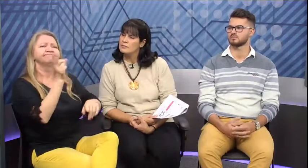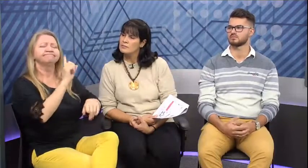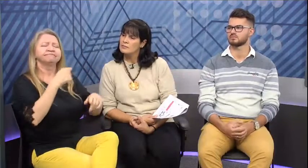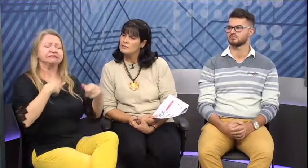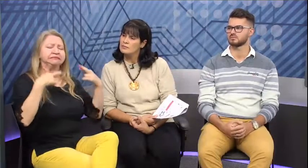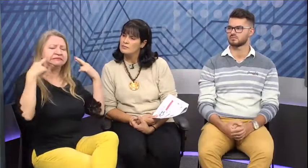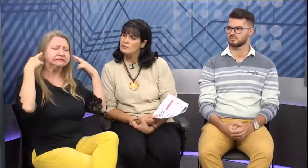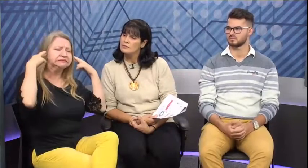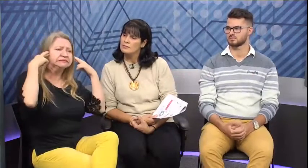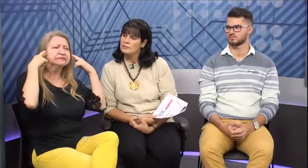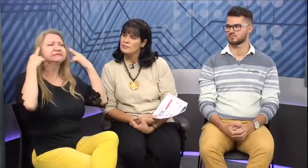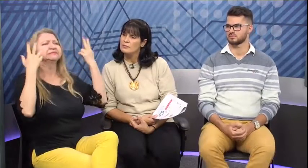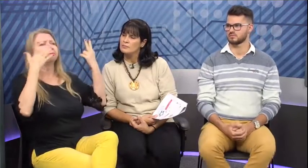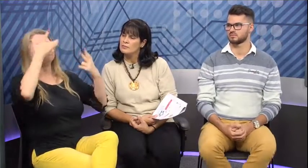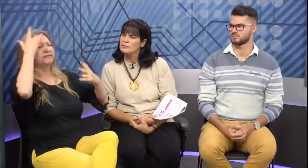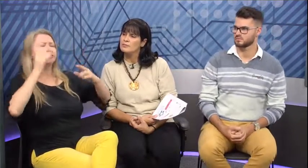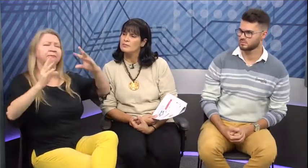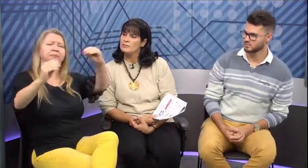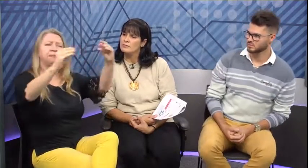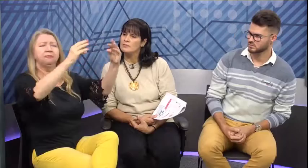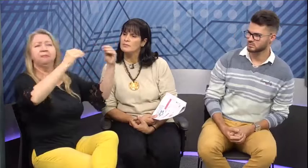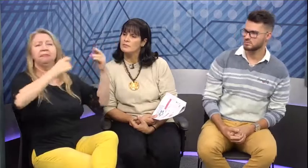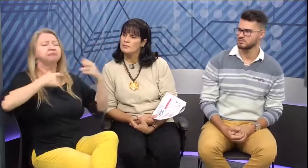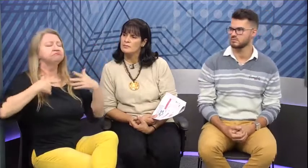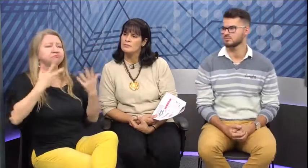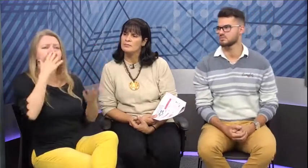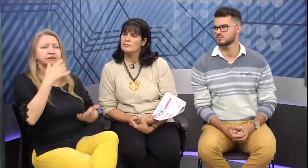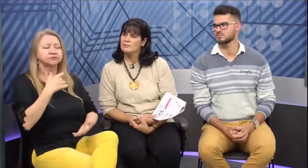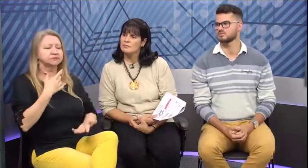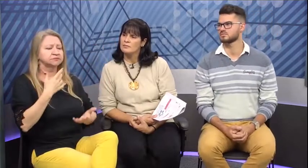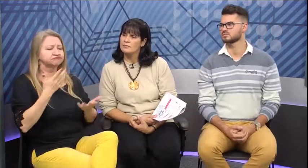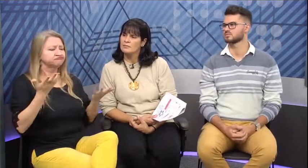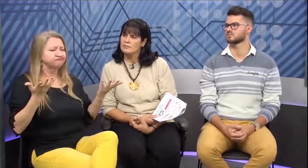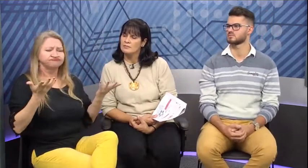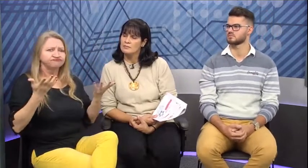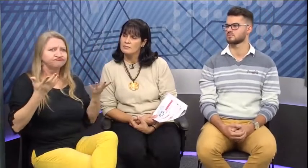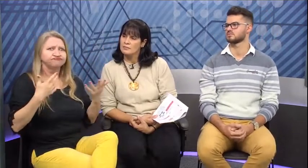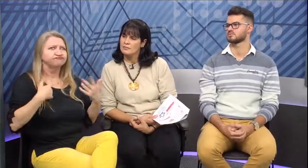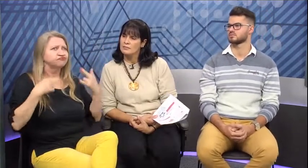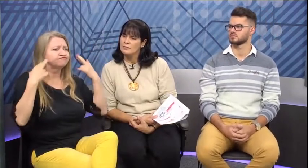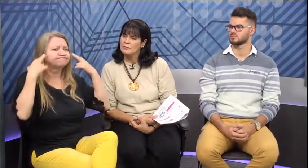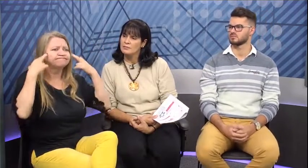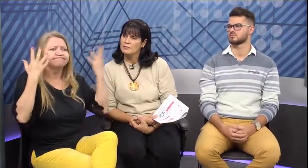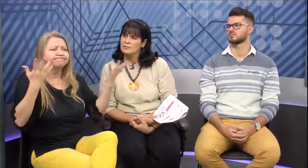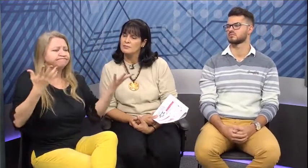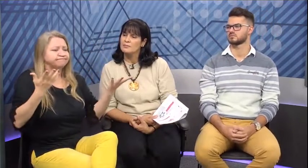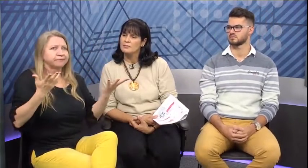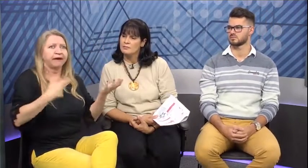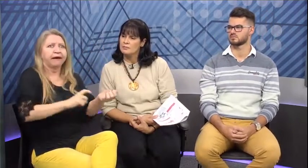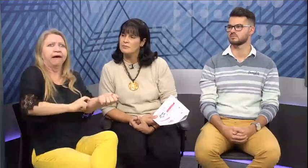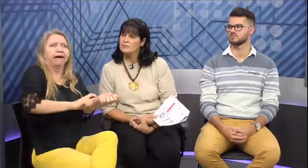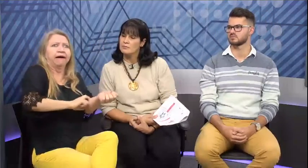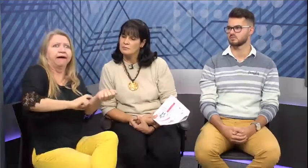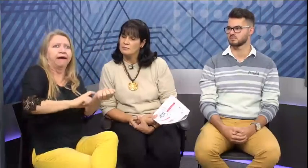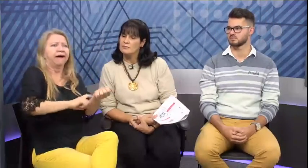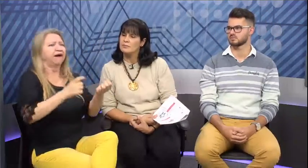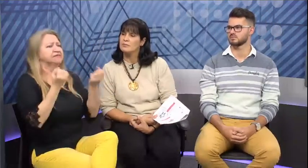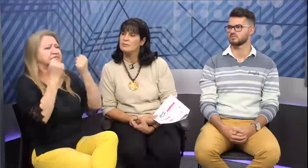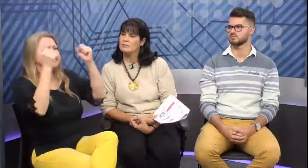eu percebi algo diferente, porque eu via as pessoas conversando, mas eu não conseguia ouvi-las, né? E isso deixava eu